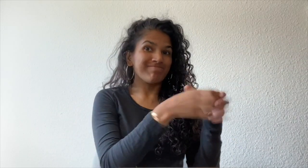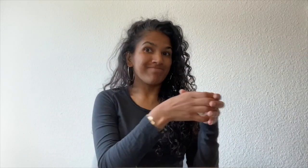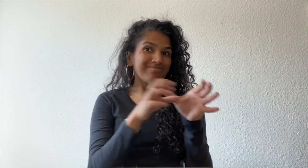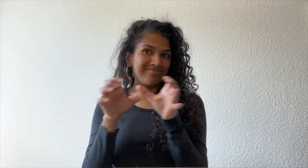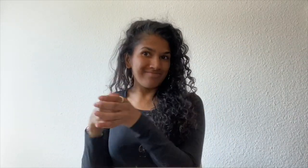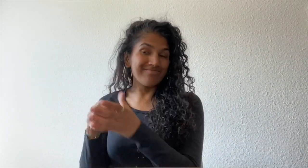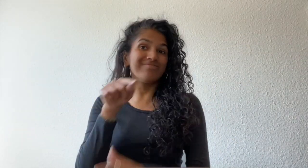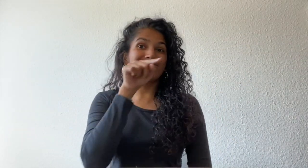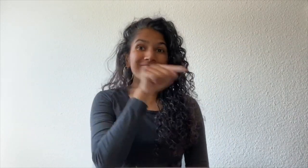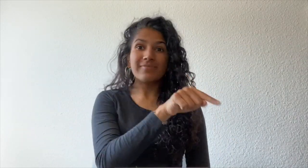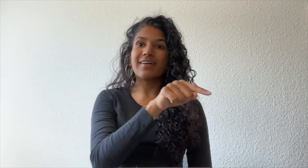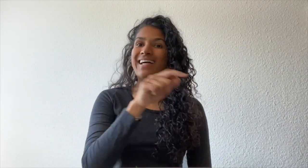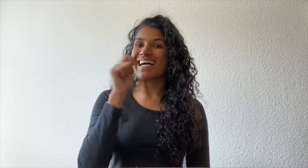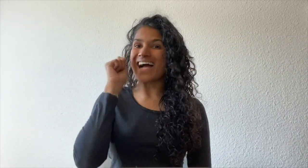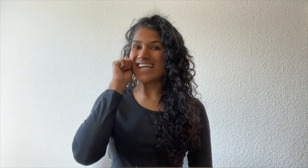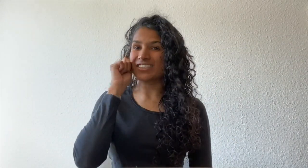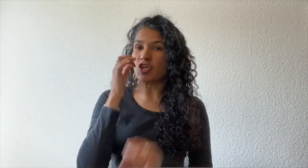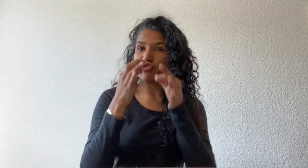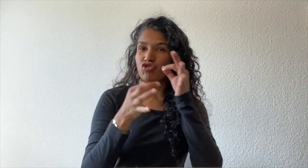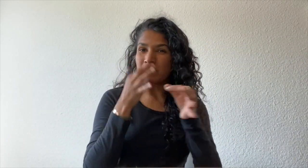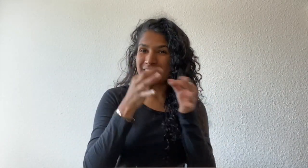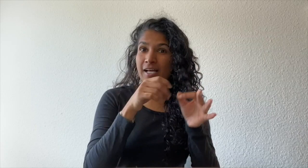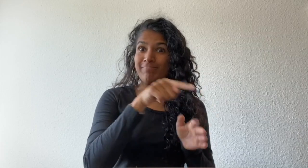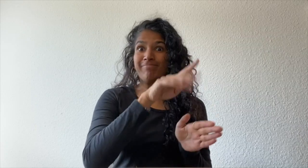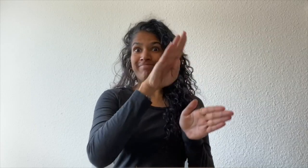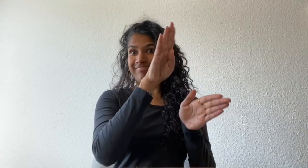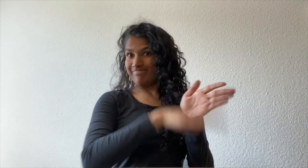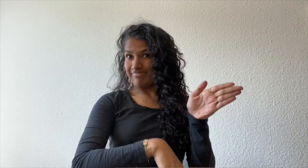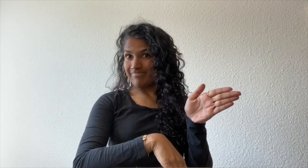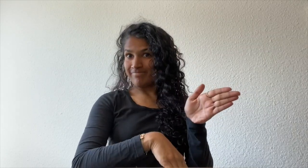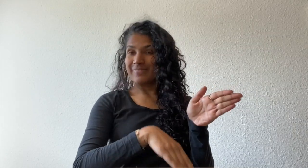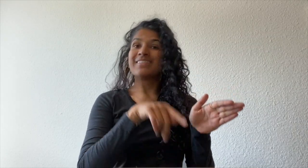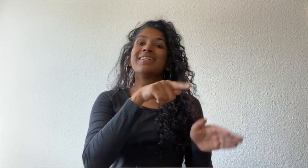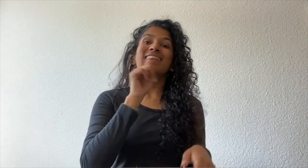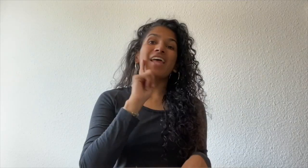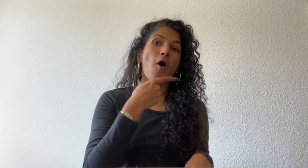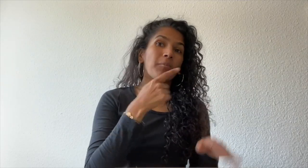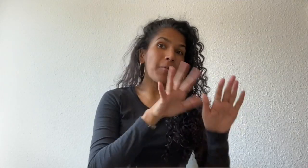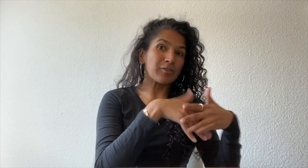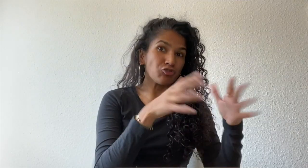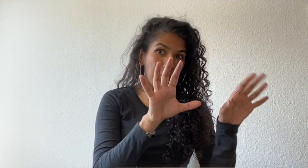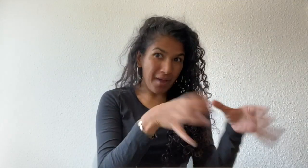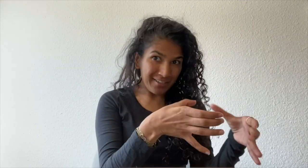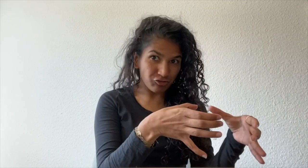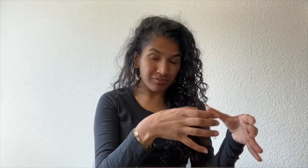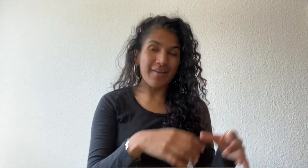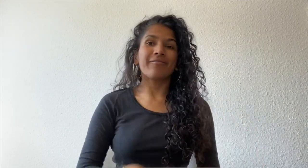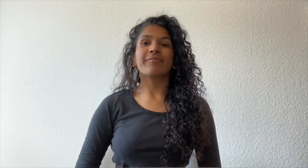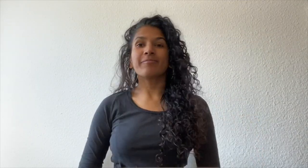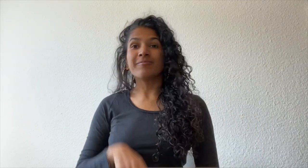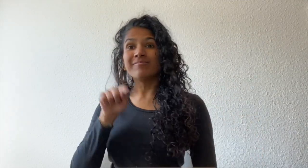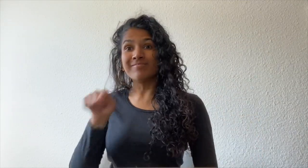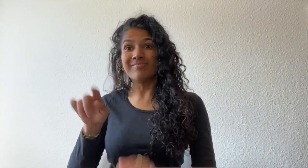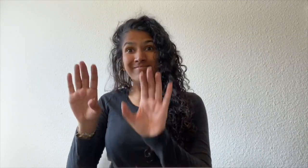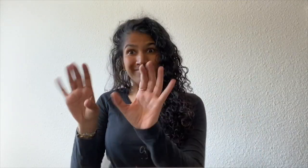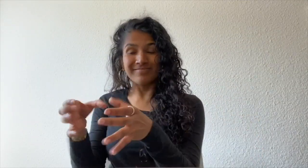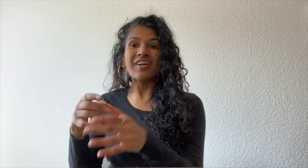Nun kommen wir zu Fallbeispielen in Deutschland, und zwar geht es um rassenspezifische Diskriminierung in der